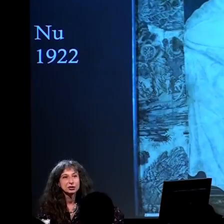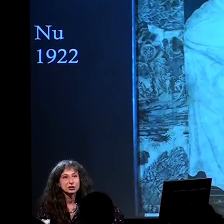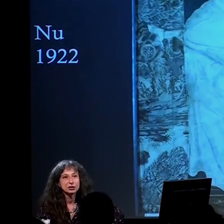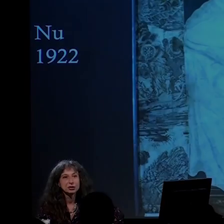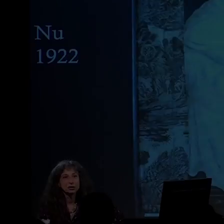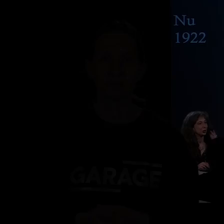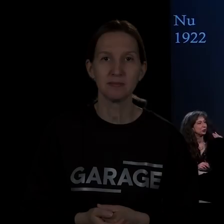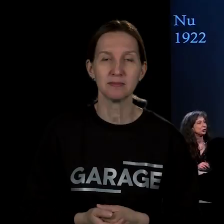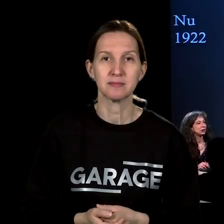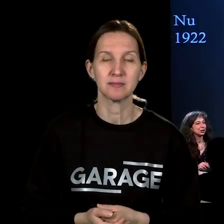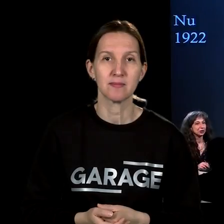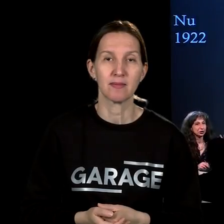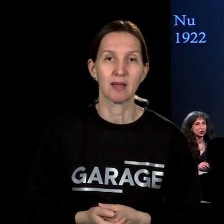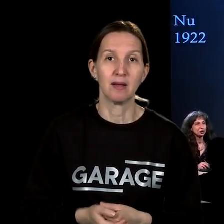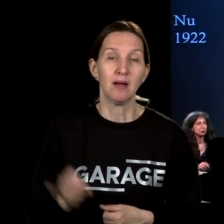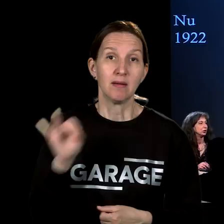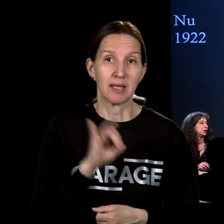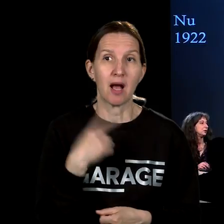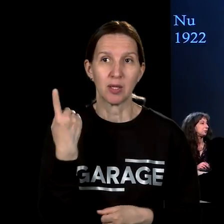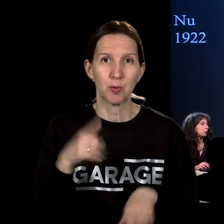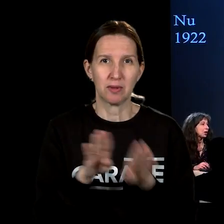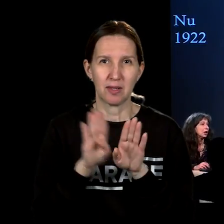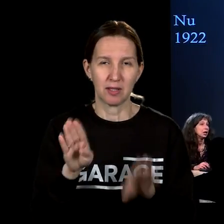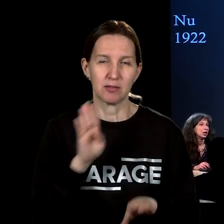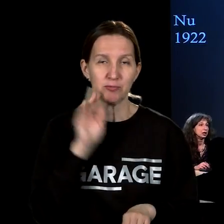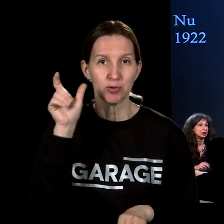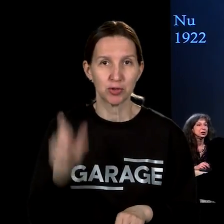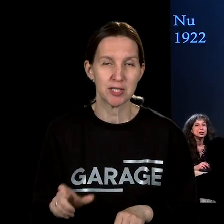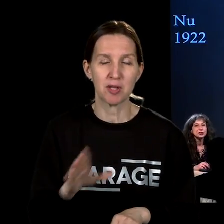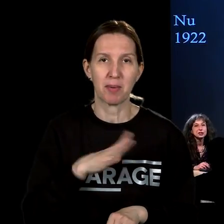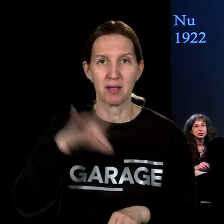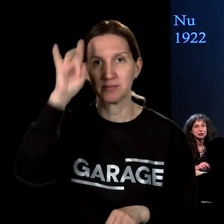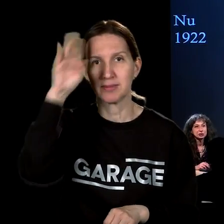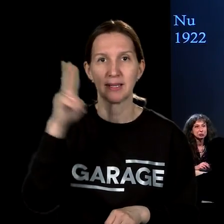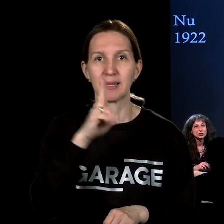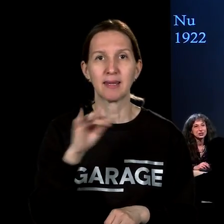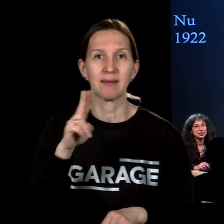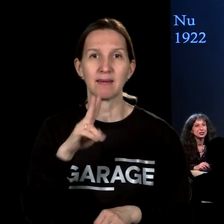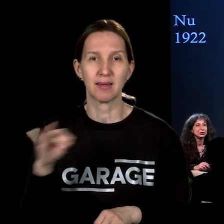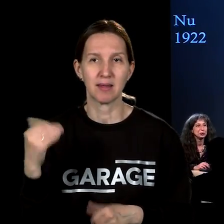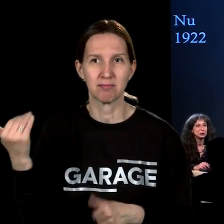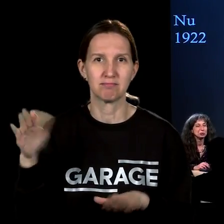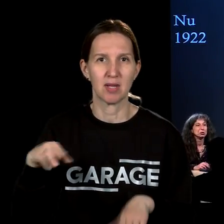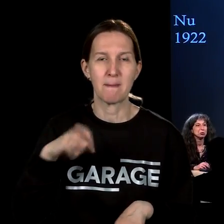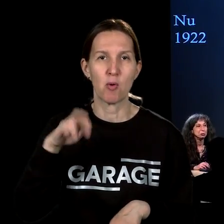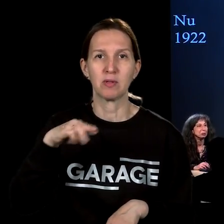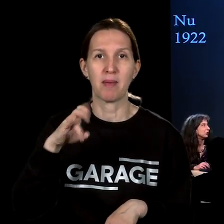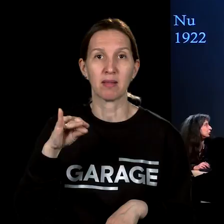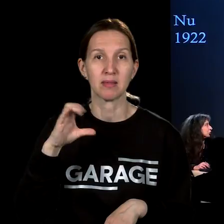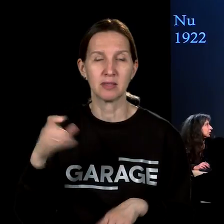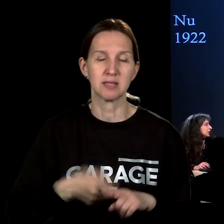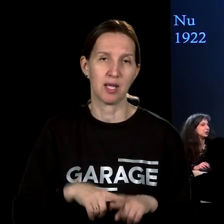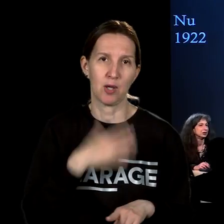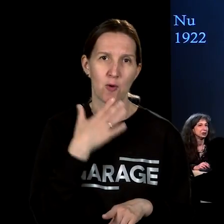реалистично. И одной из таких женщин была знаменитая Кики с Монпарнаса, которая